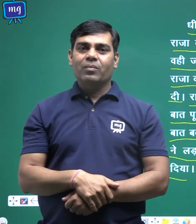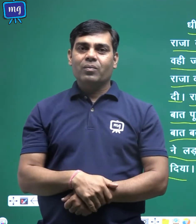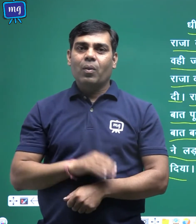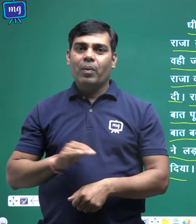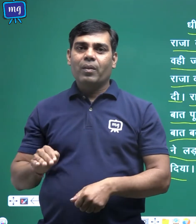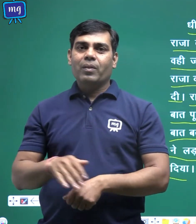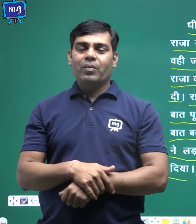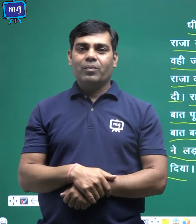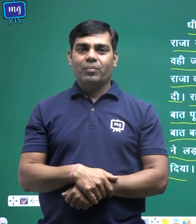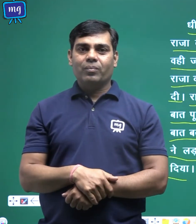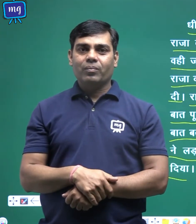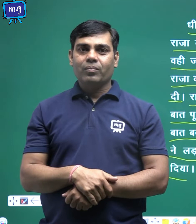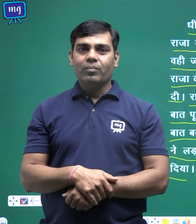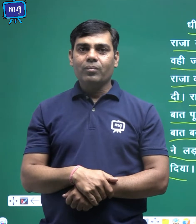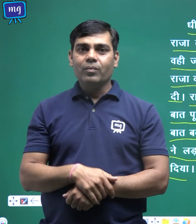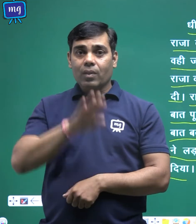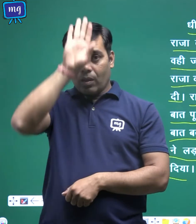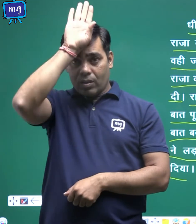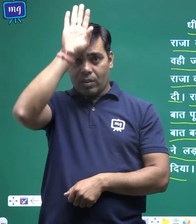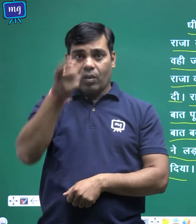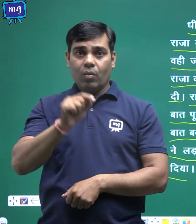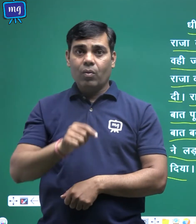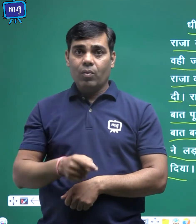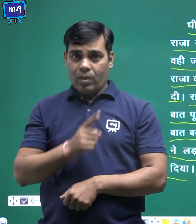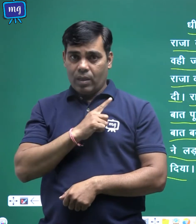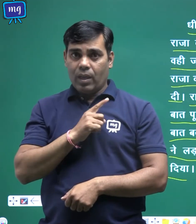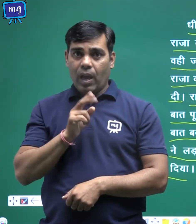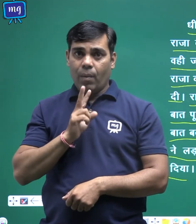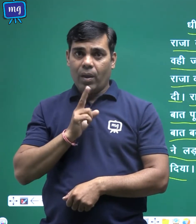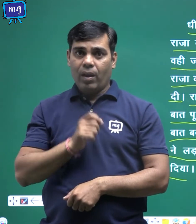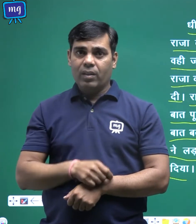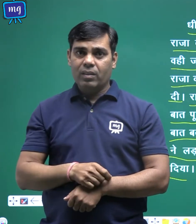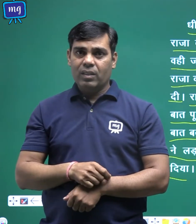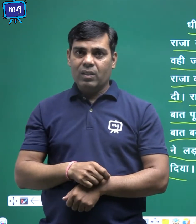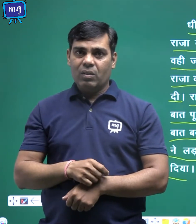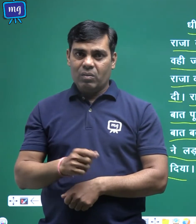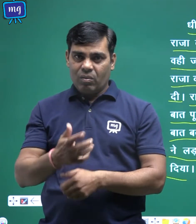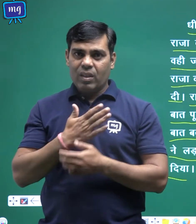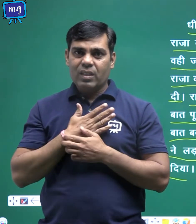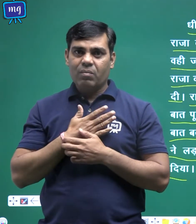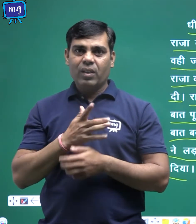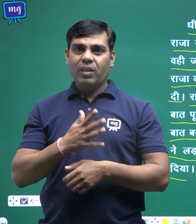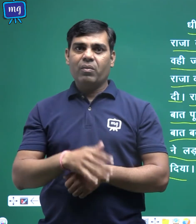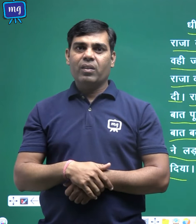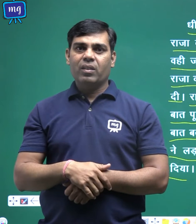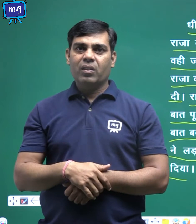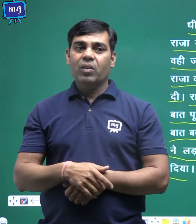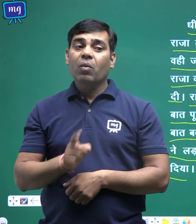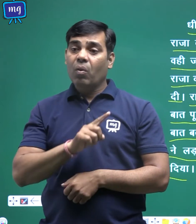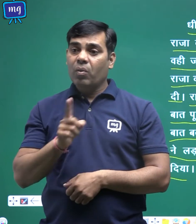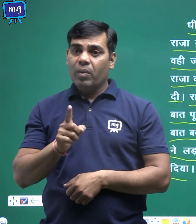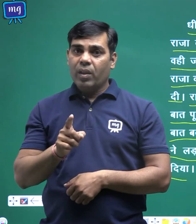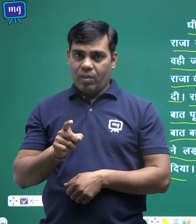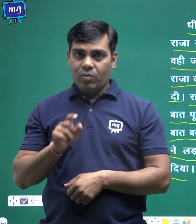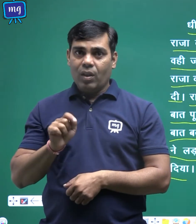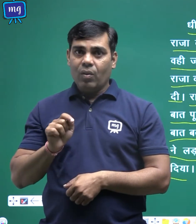प्यारे बच्चों, राजा को यह बात स्वीकार नहीं हुई कि कोई भी